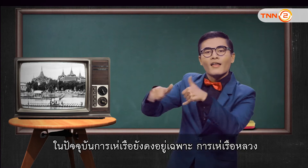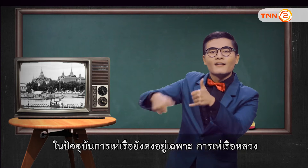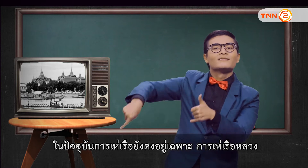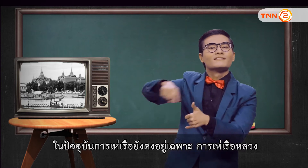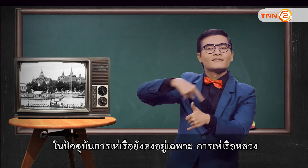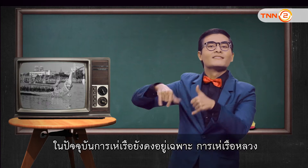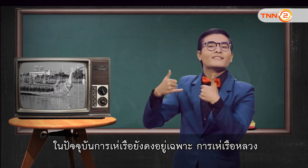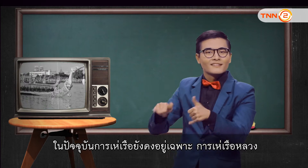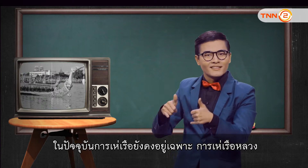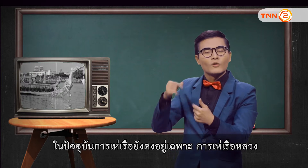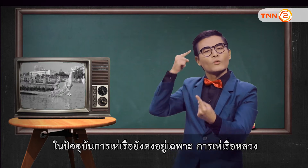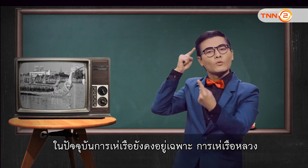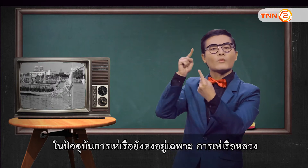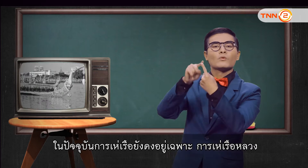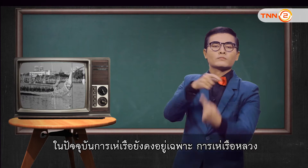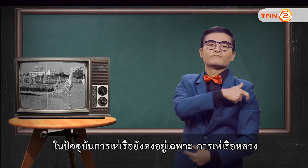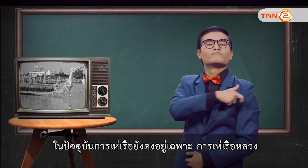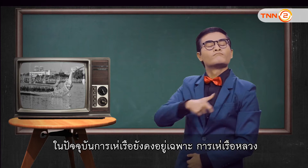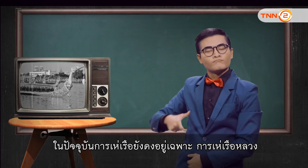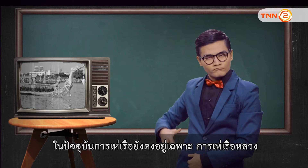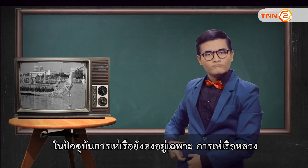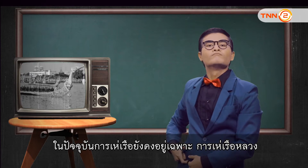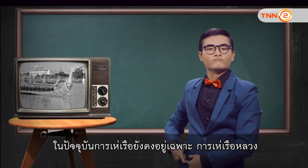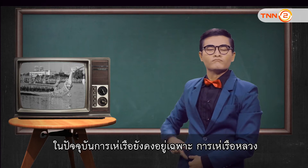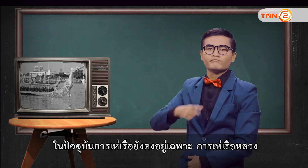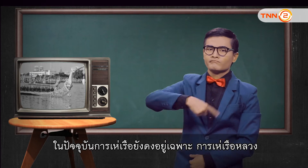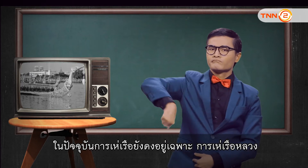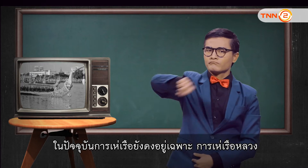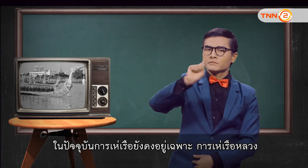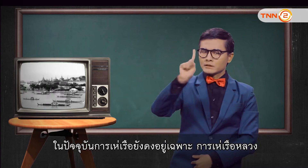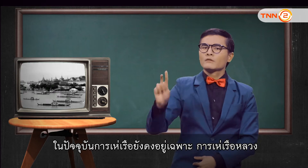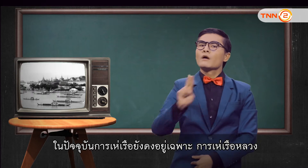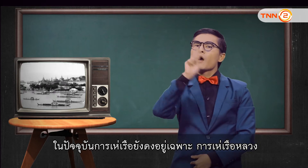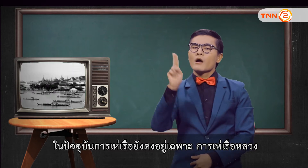ในปัจจุบันการแห่เรือยังคงอยู่เฉพาะการแห่เรือหลวง